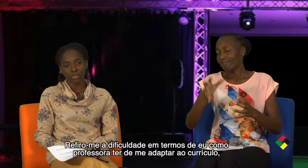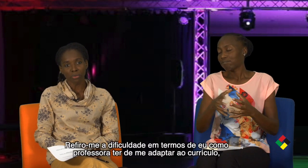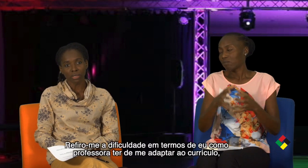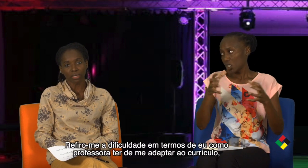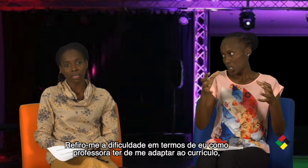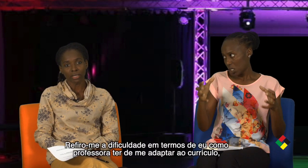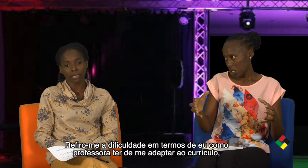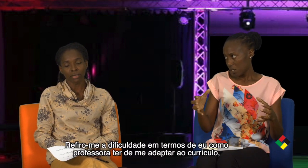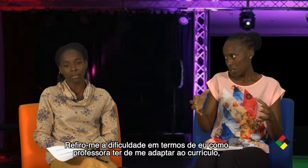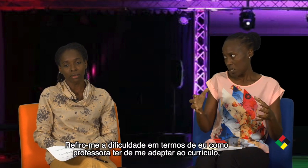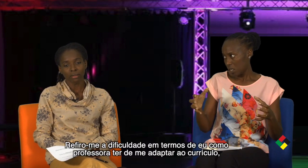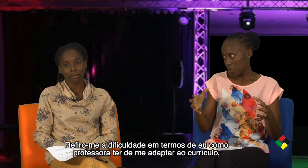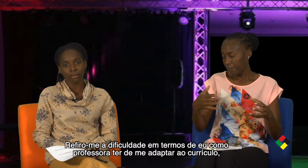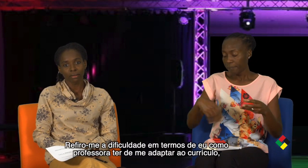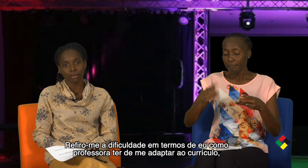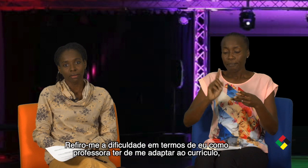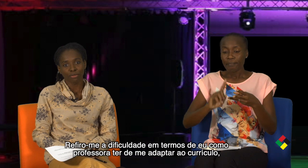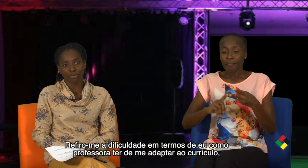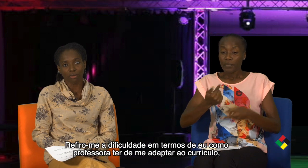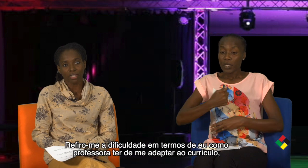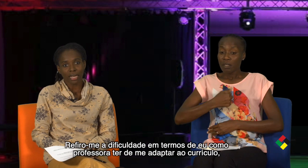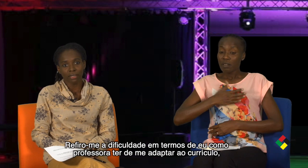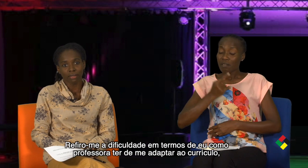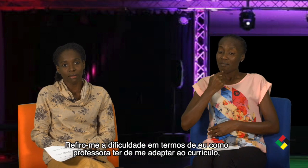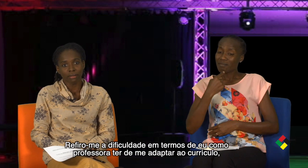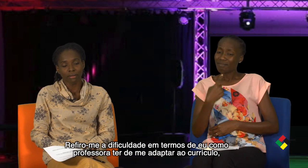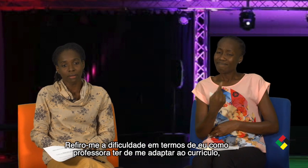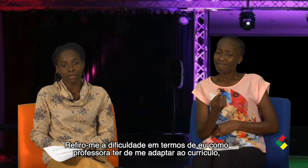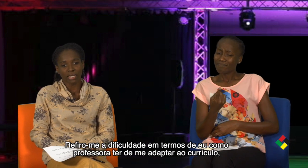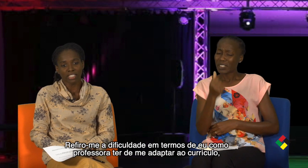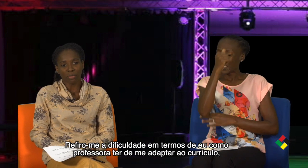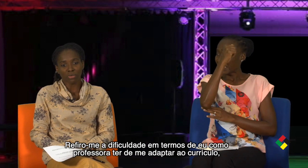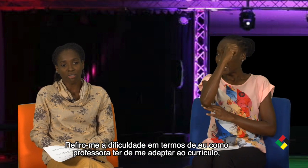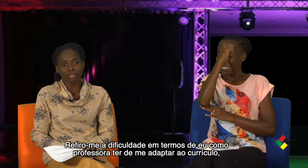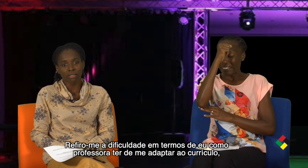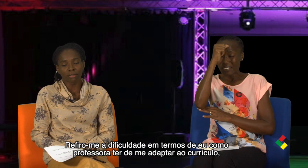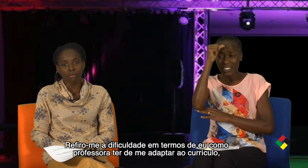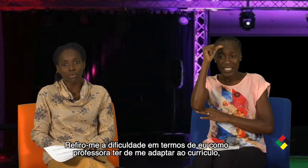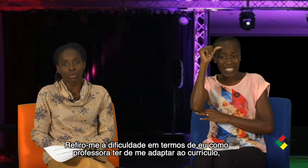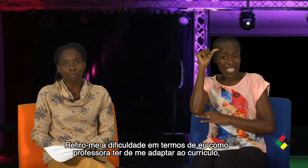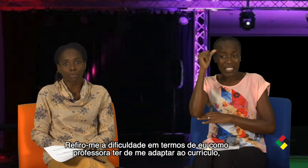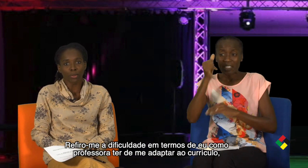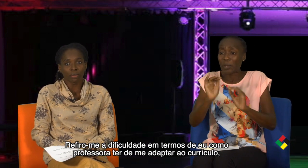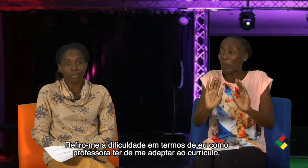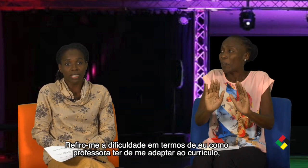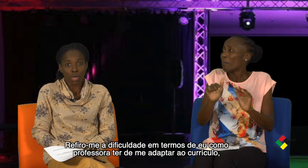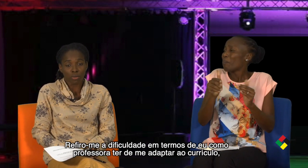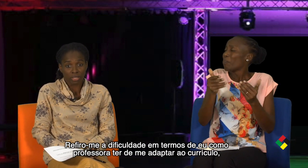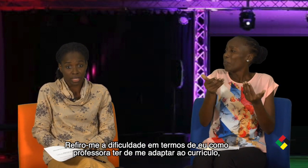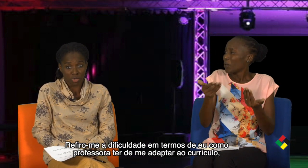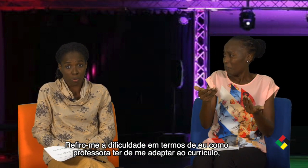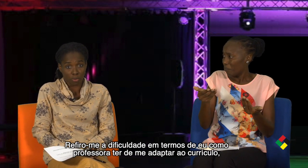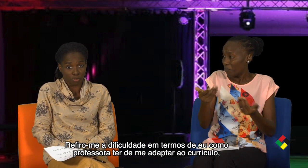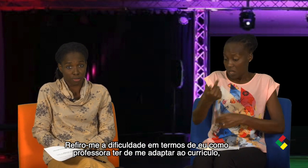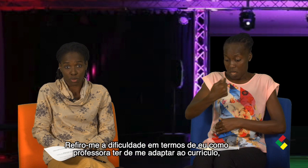Refiro-me à dificuldade em termos de eu, sendo